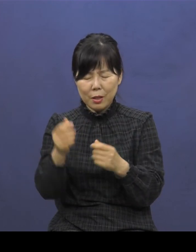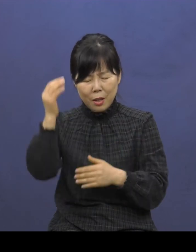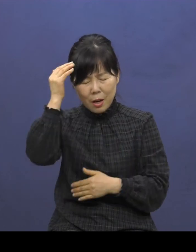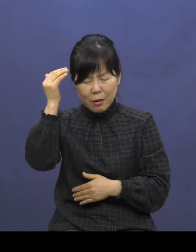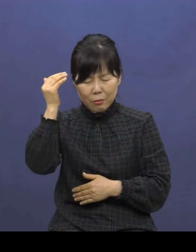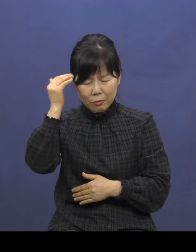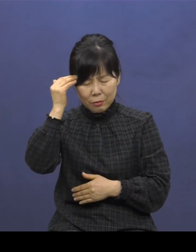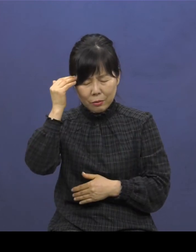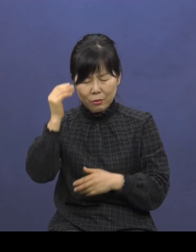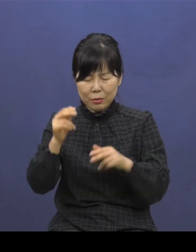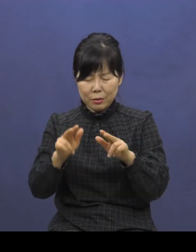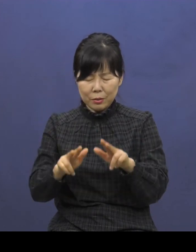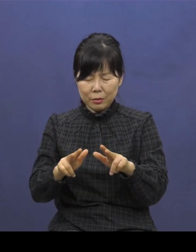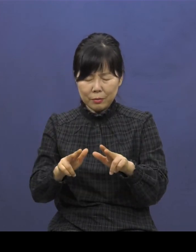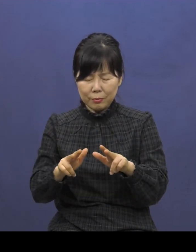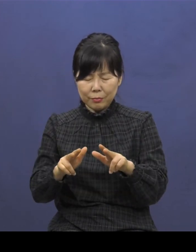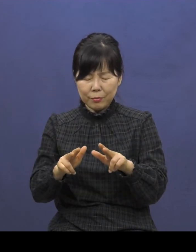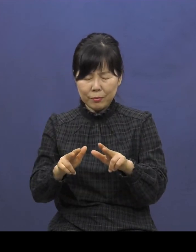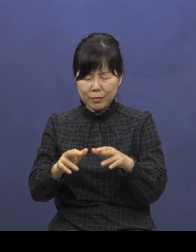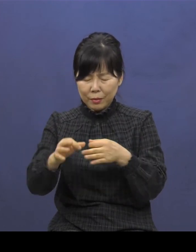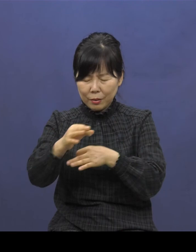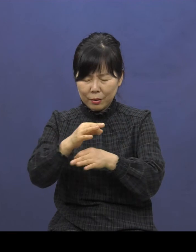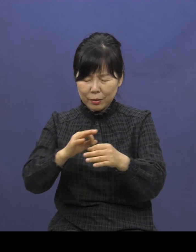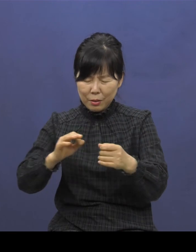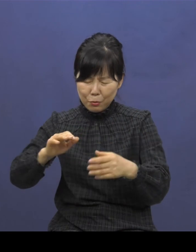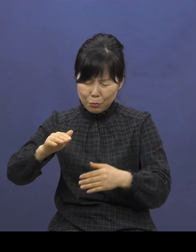우리나라도 정말 너무 어려운 그런 상황을 지금